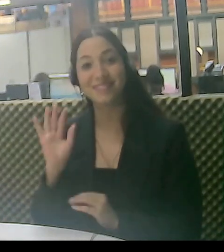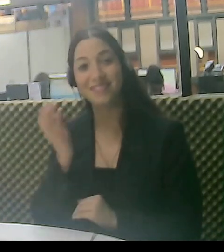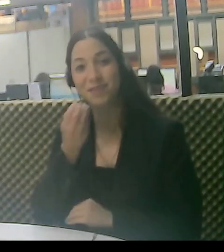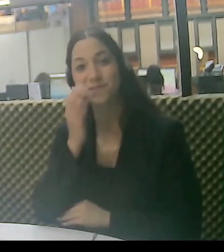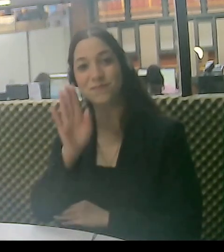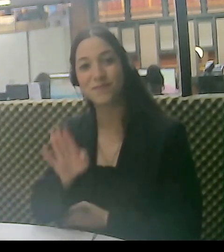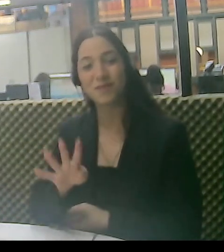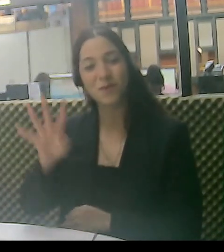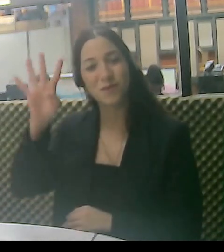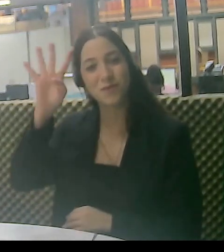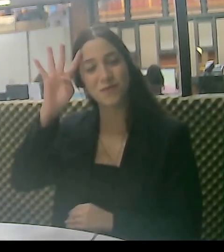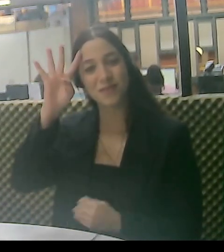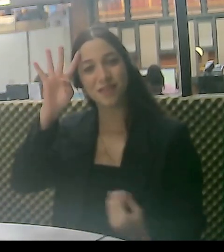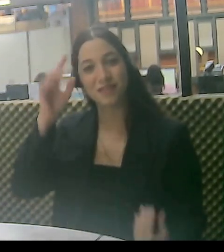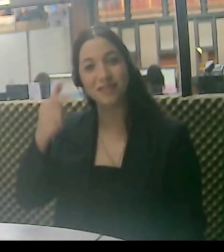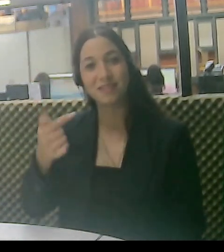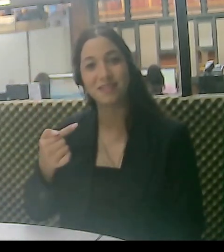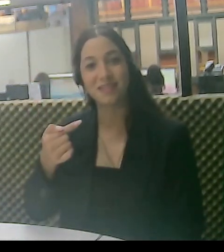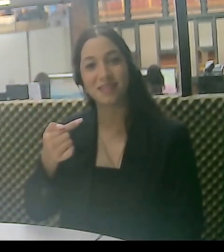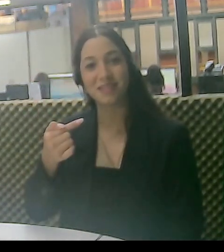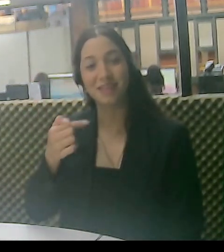Boa tarde, hoje é quarta-feira,